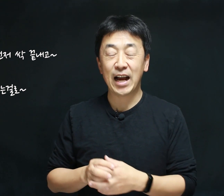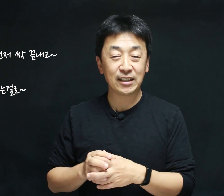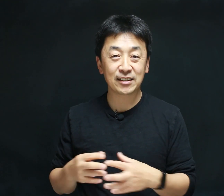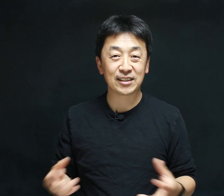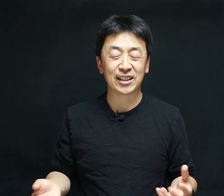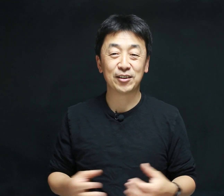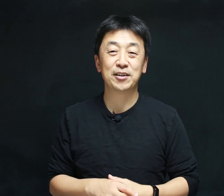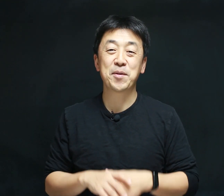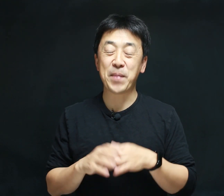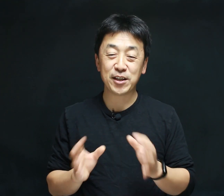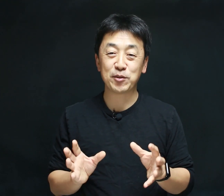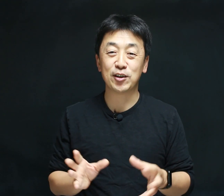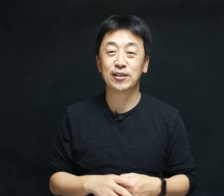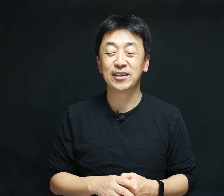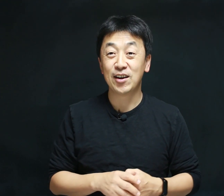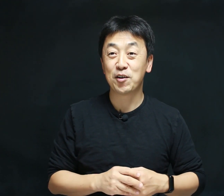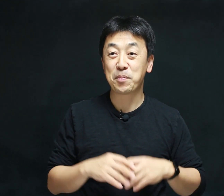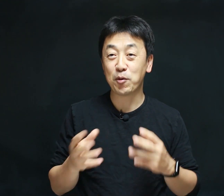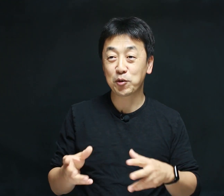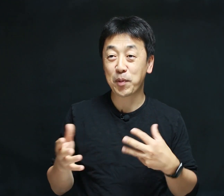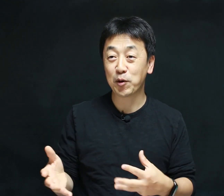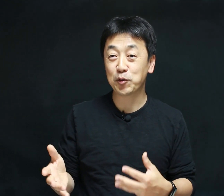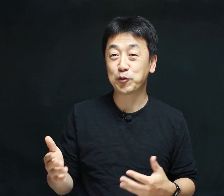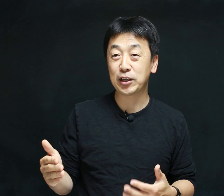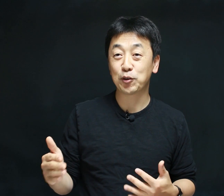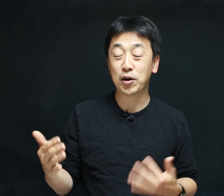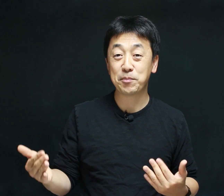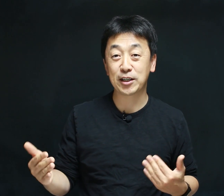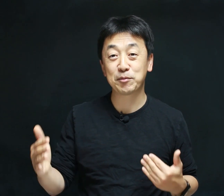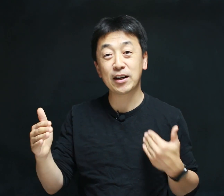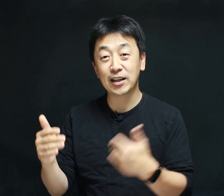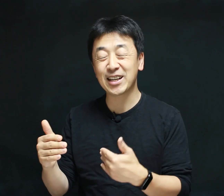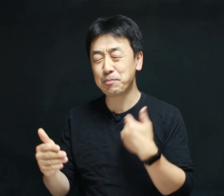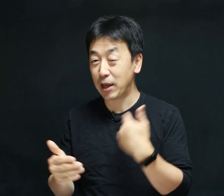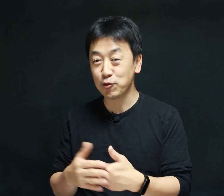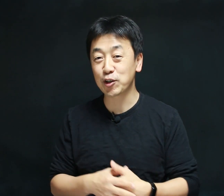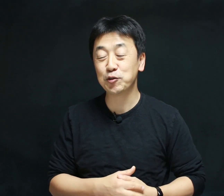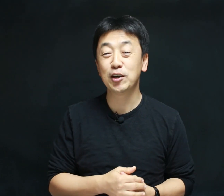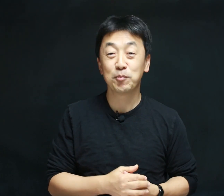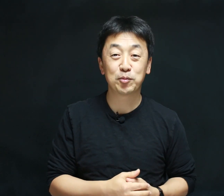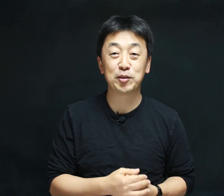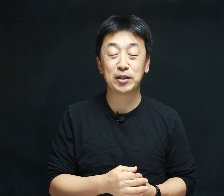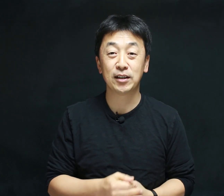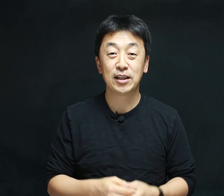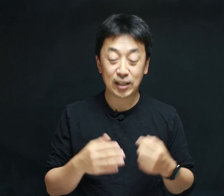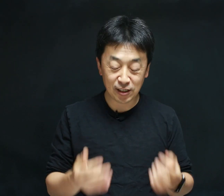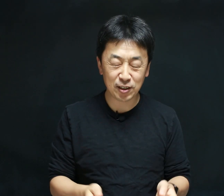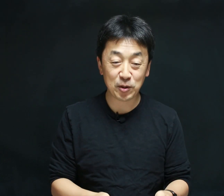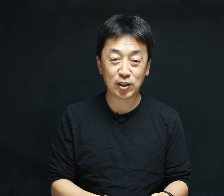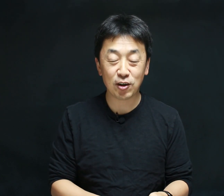항상 등장해요. 마임은요 배워도 우리가 농아인만큼 따라가기가 매우 어려운 부분입니다. 예를 들면 이런